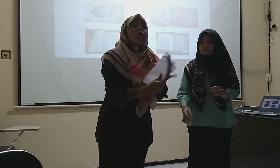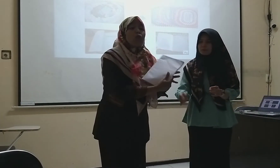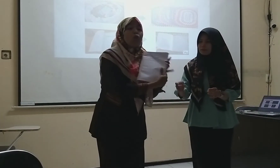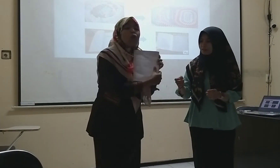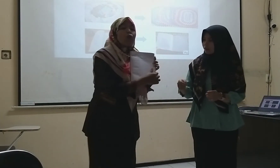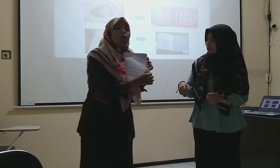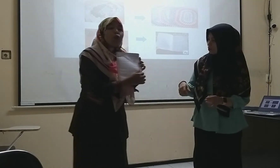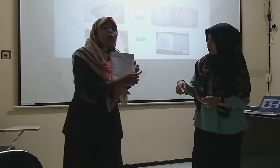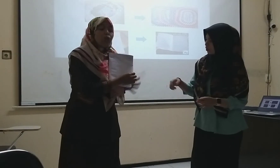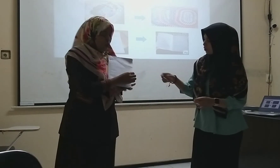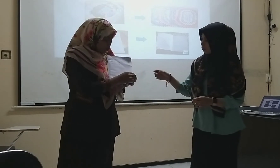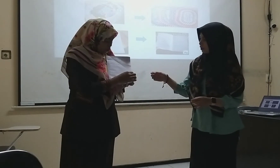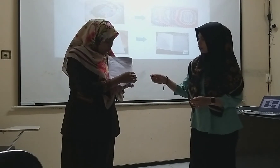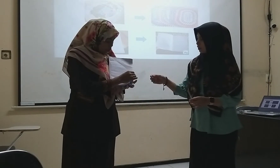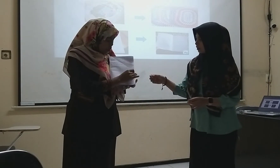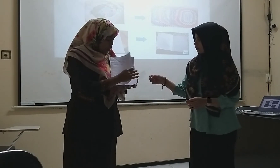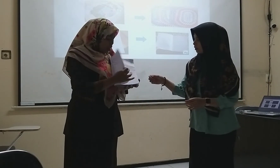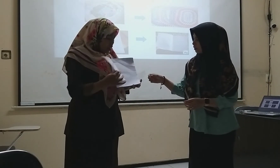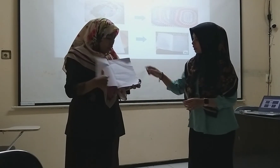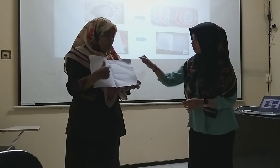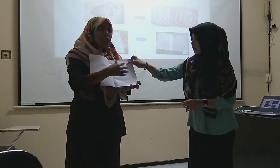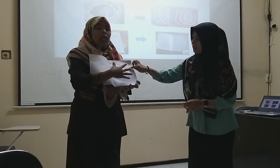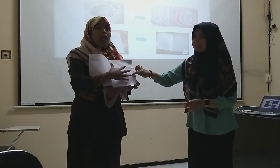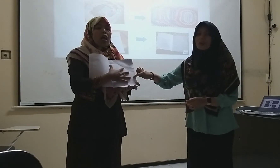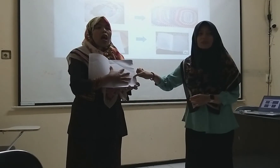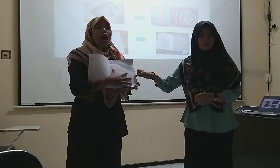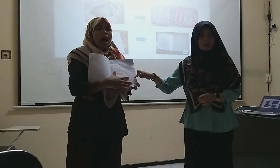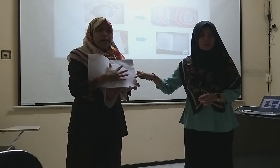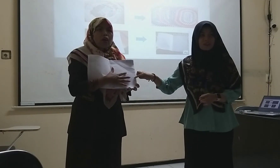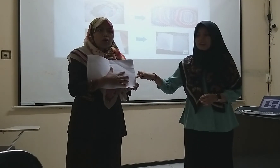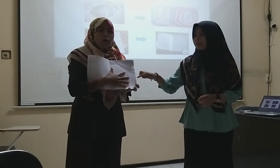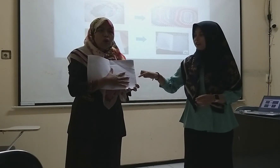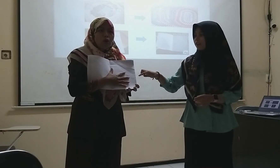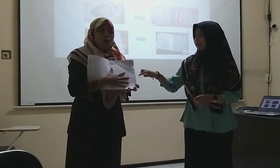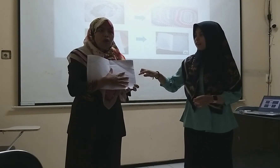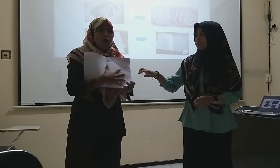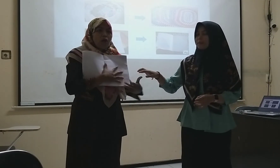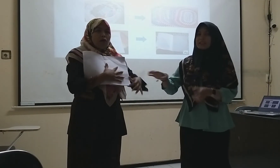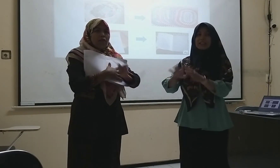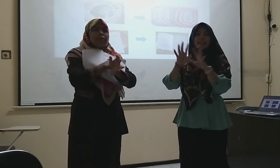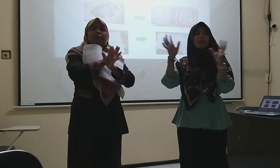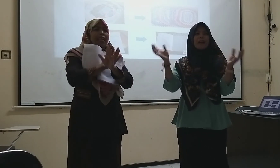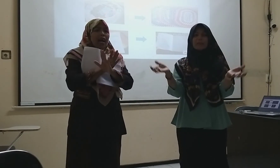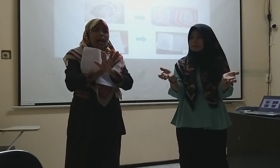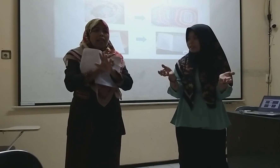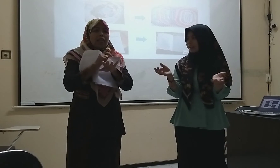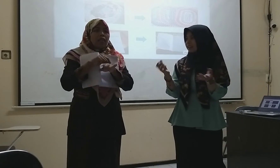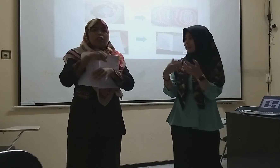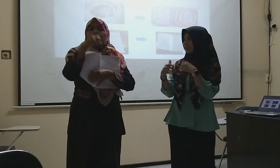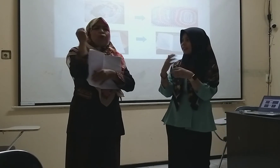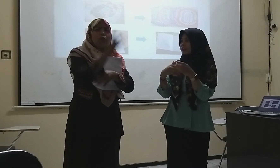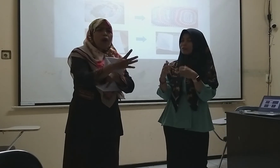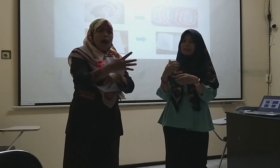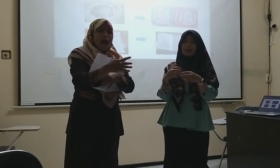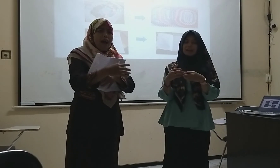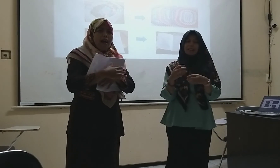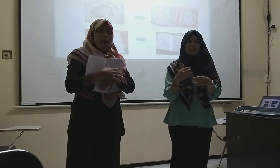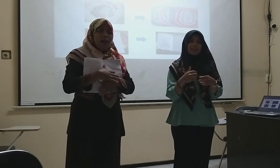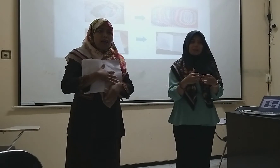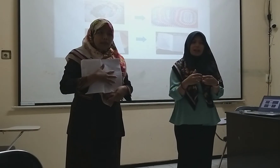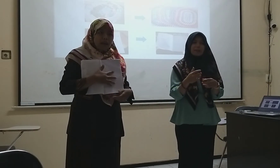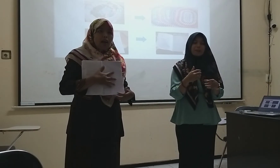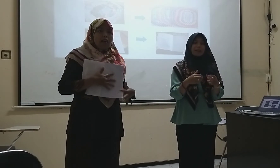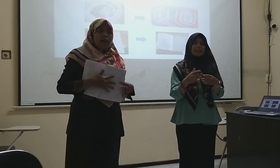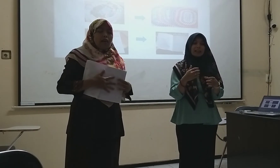Nah, itu ini yang kosong. Ini kan masih kosong. Semester ini sudah habis misalkan,